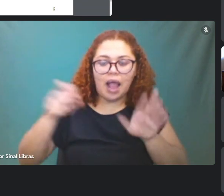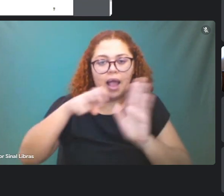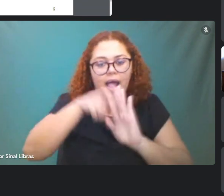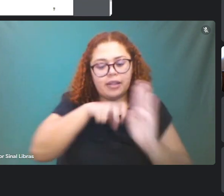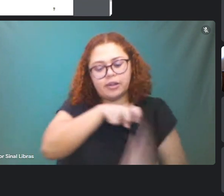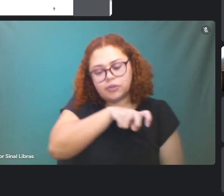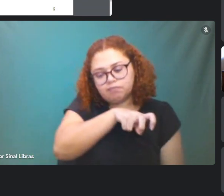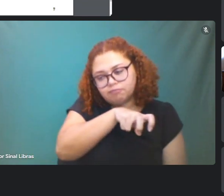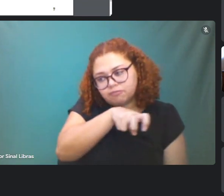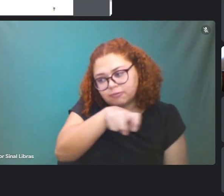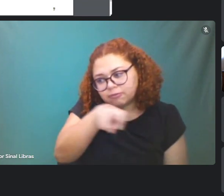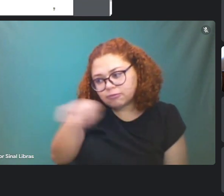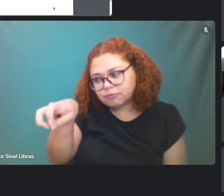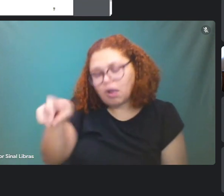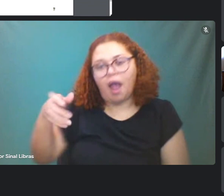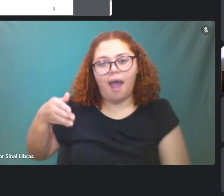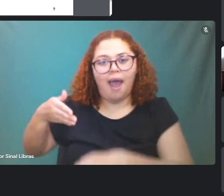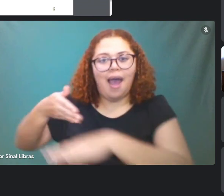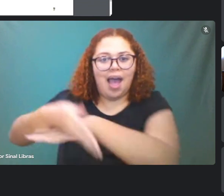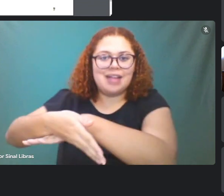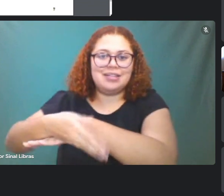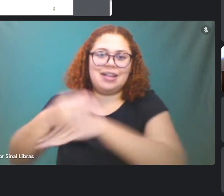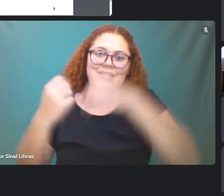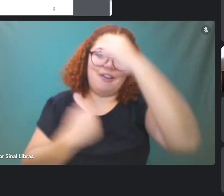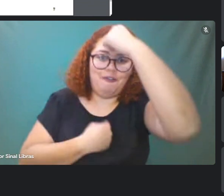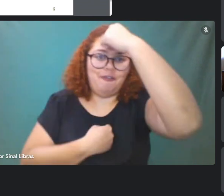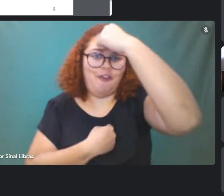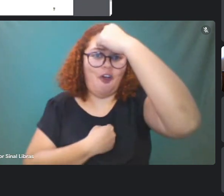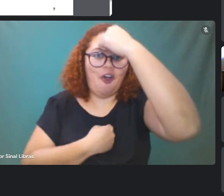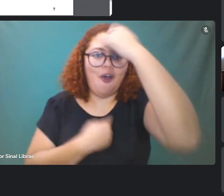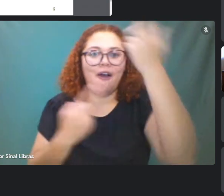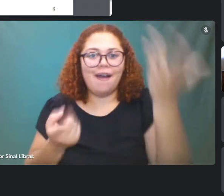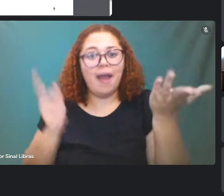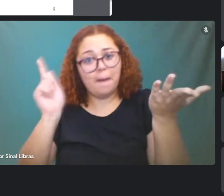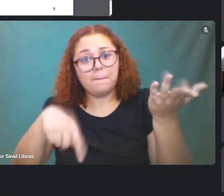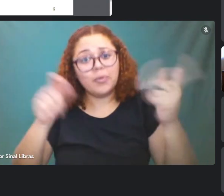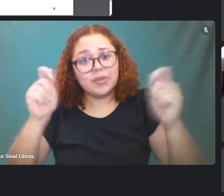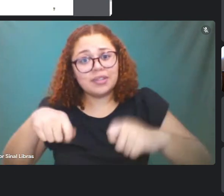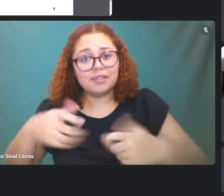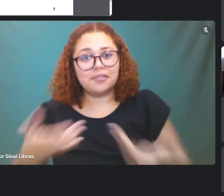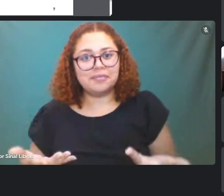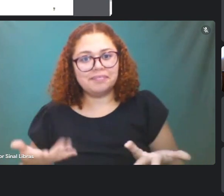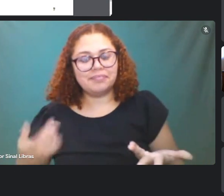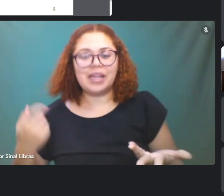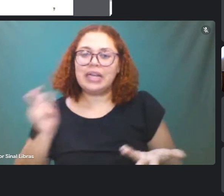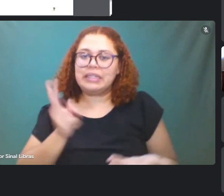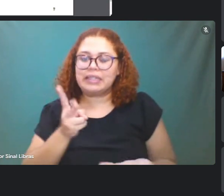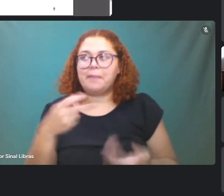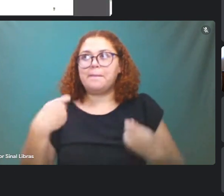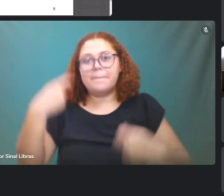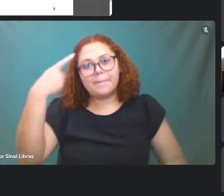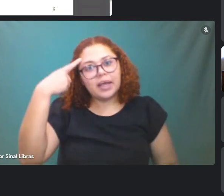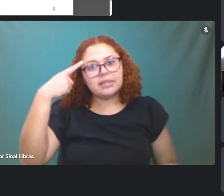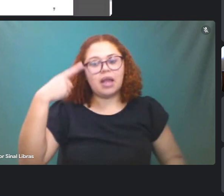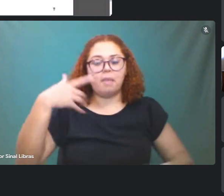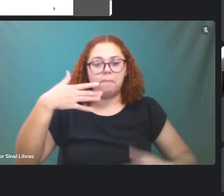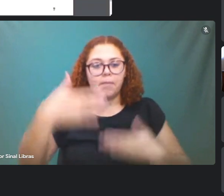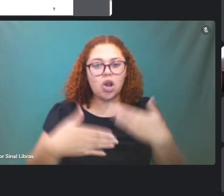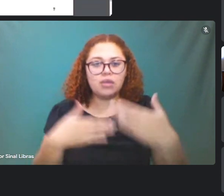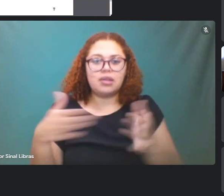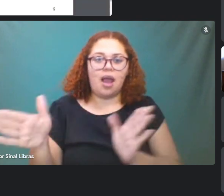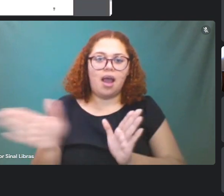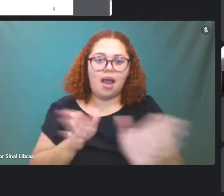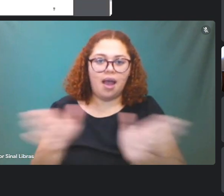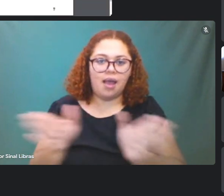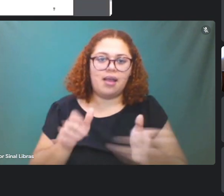chegar dentro do forró. É possível? Ele falou: é possível. Então, são formas assim que a gente vai pensando, porque a gente sabe que os espaços